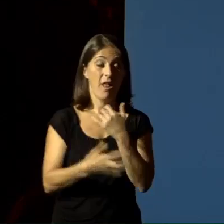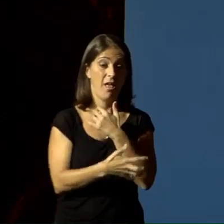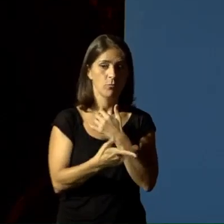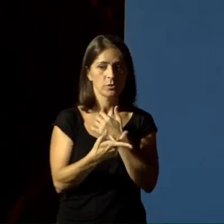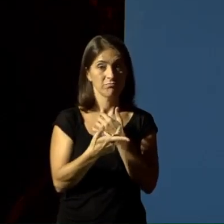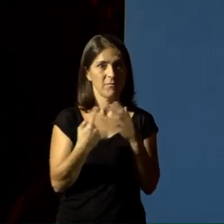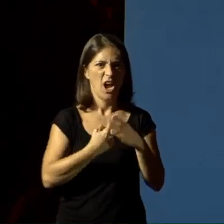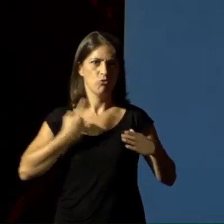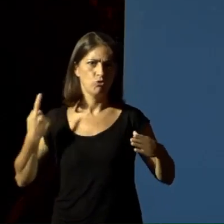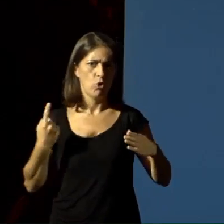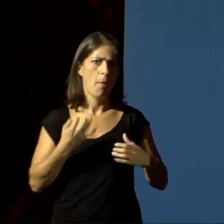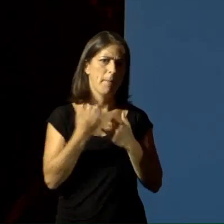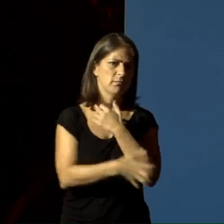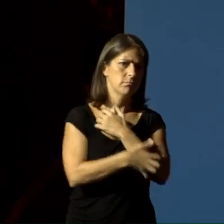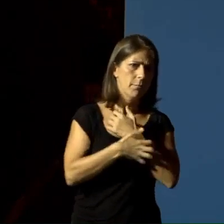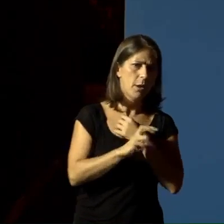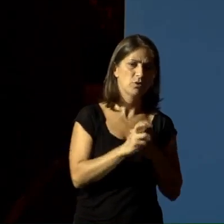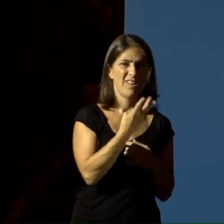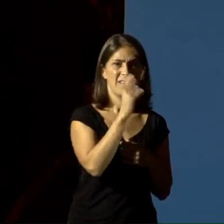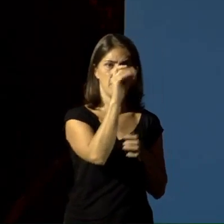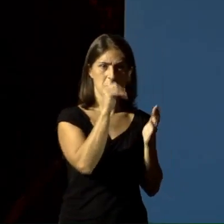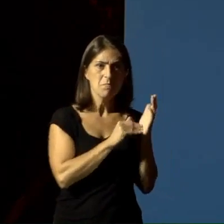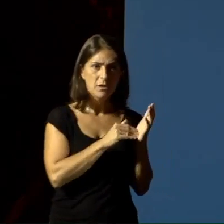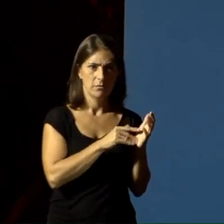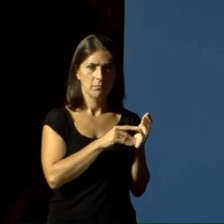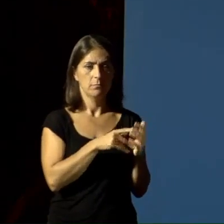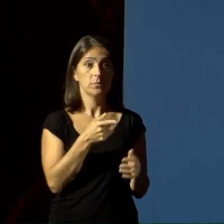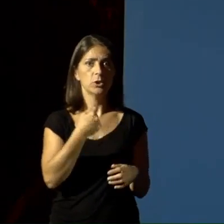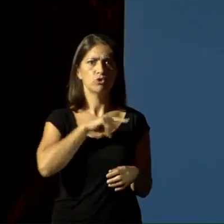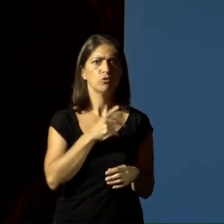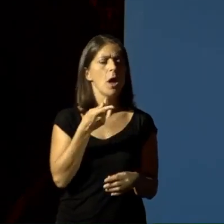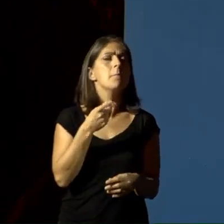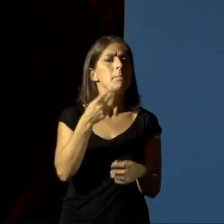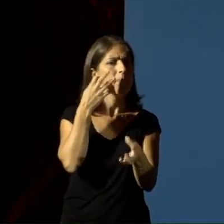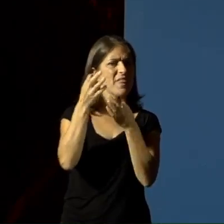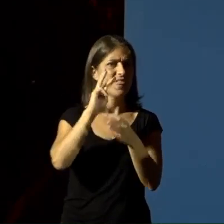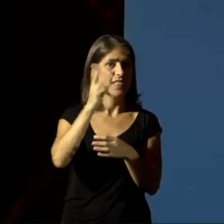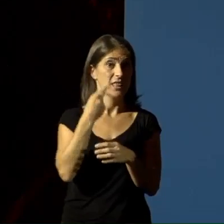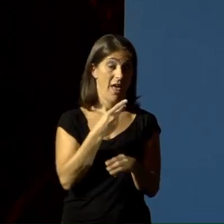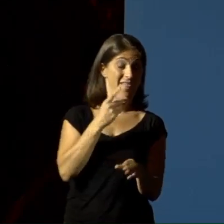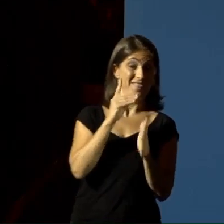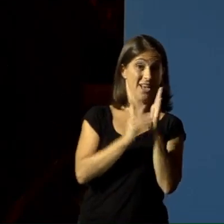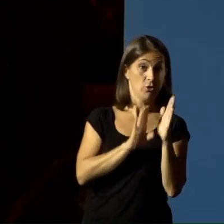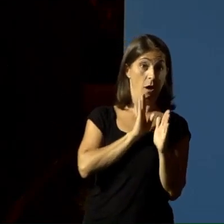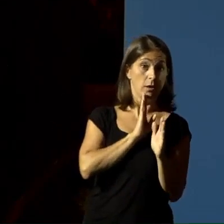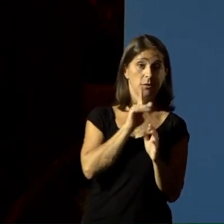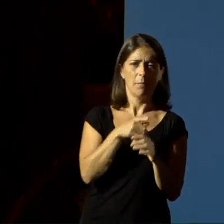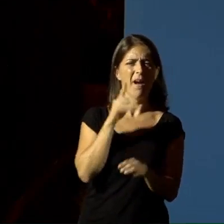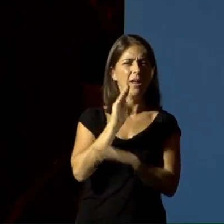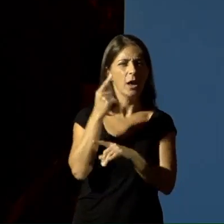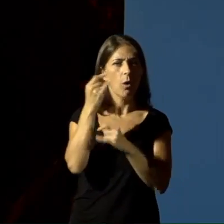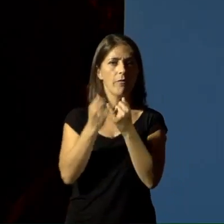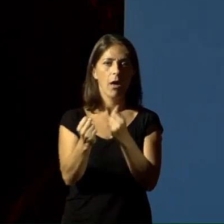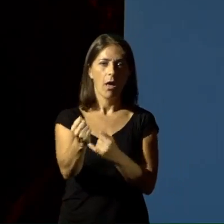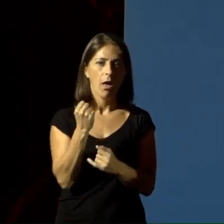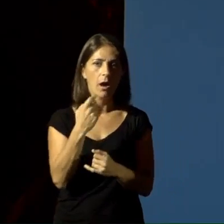material severa, e iso non é xusto. Por iso, tamén a terceira medida deste decreto será garantizar tamén a enerxía